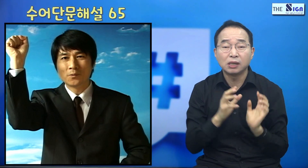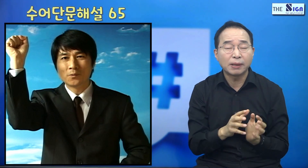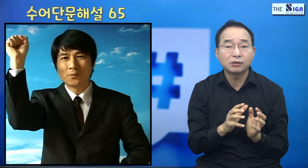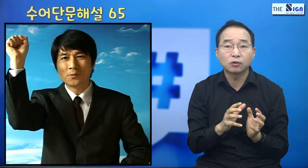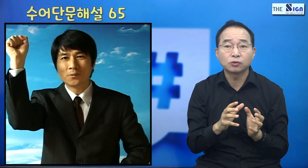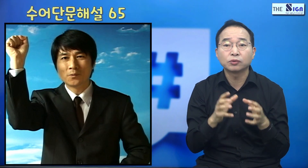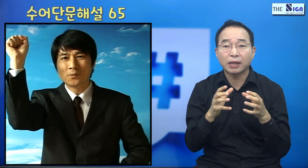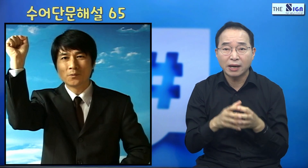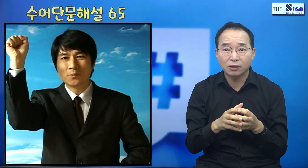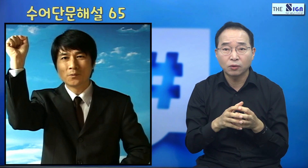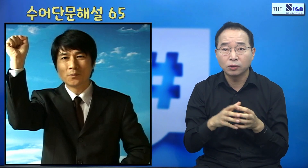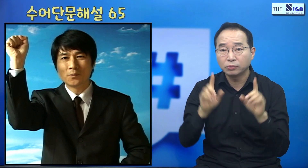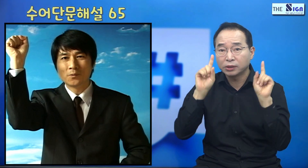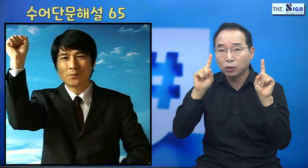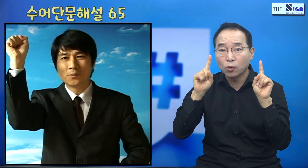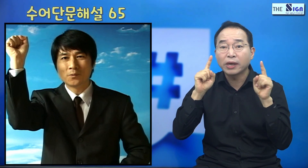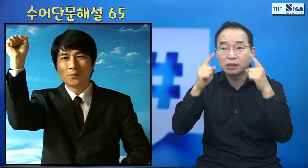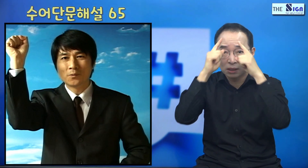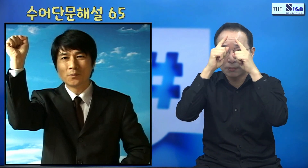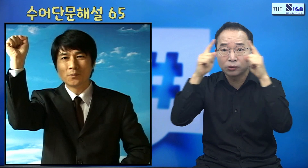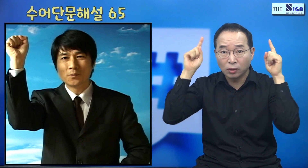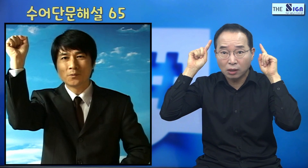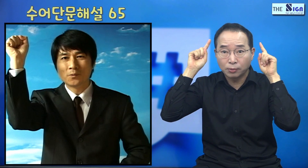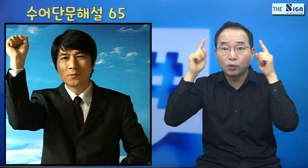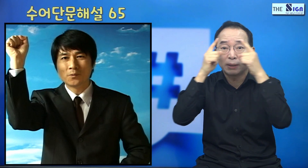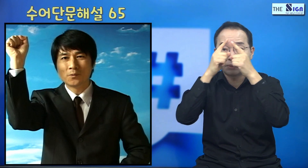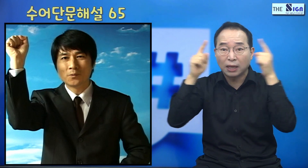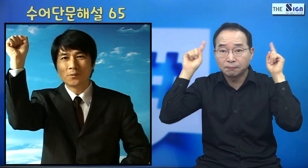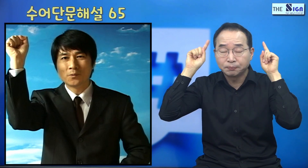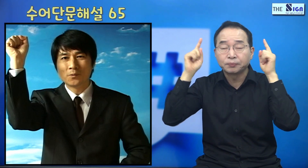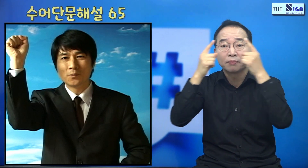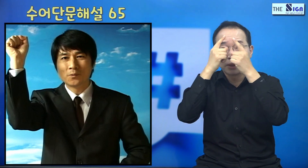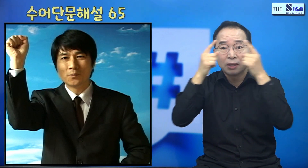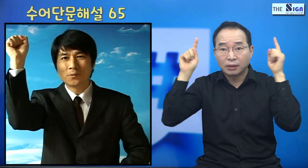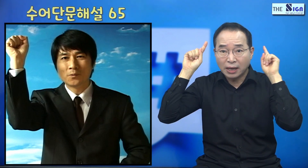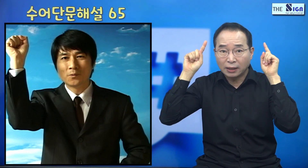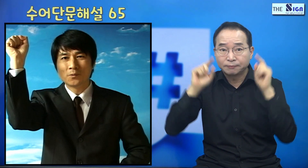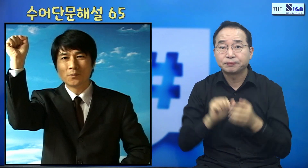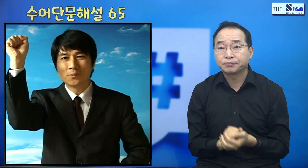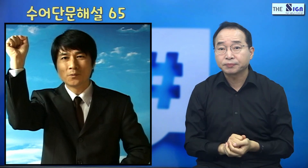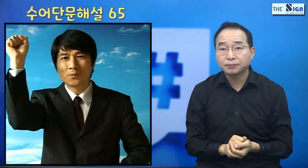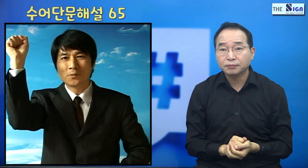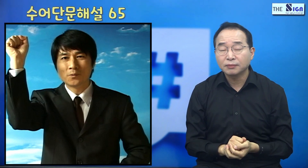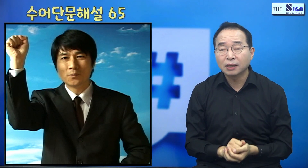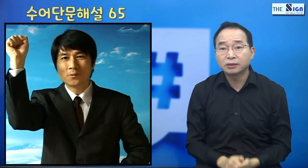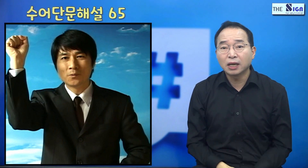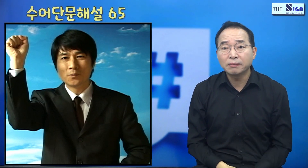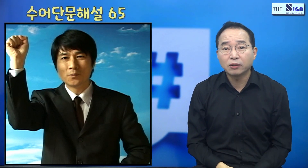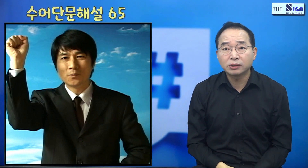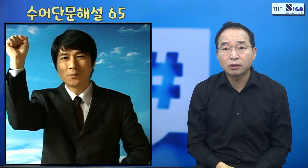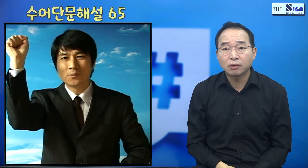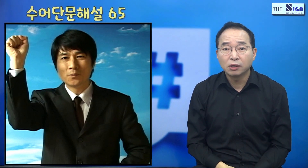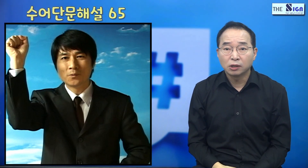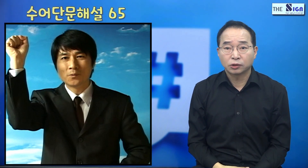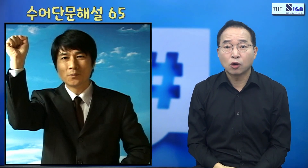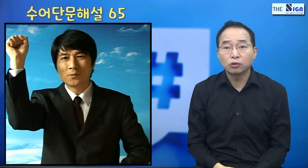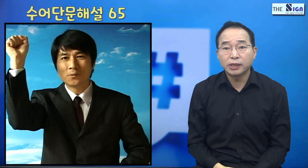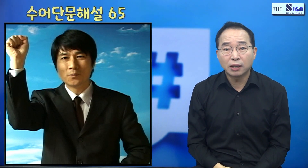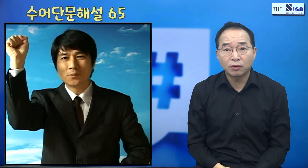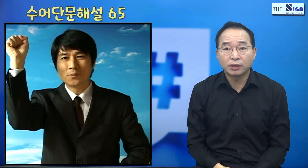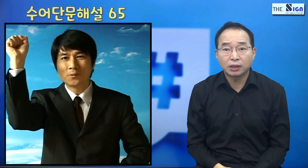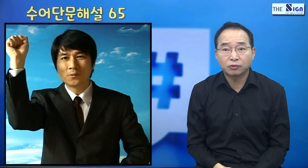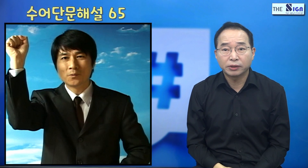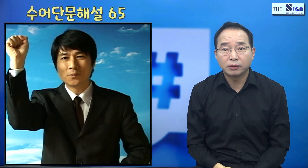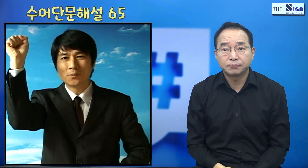그래서 일반적으로 대학교는 이제 요게 이제 대표성을 갖고 표현합니다. 대학. 그 다음에 여기서